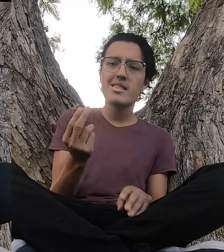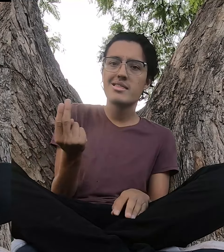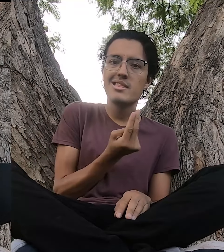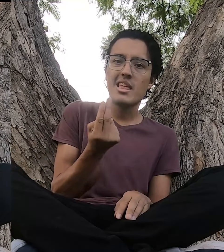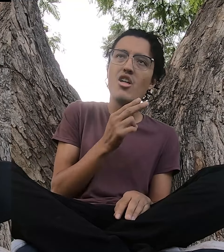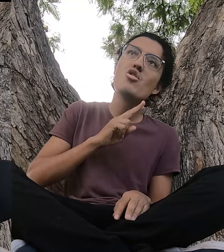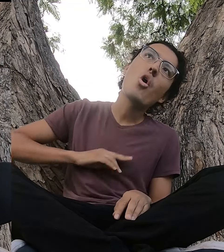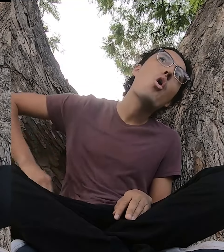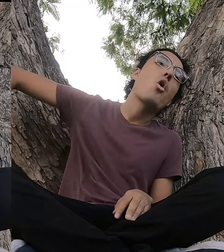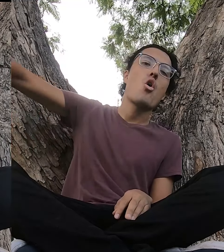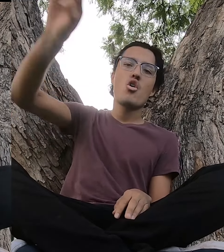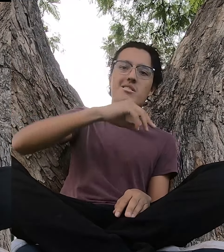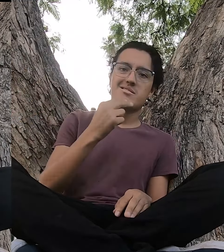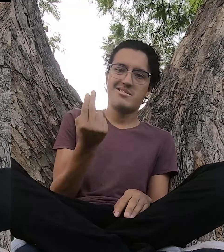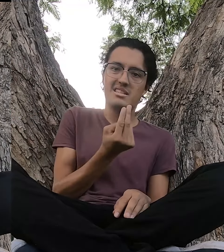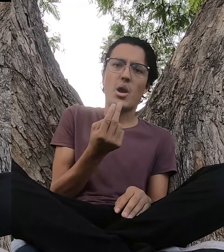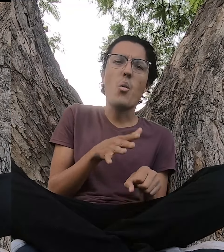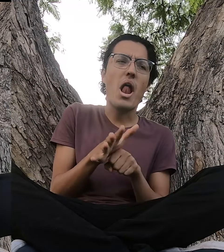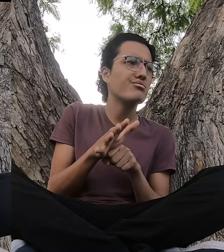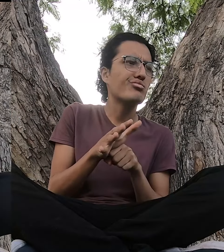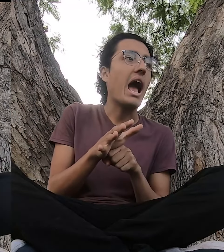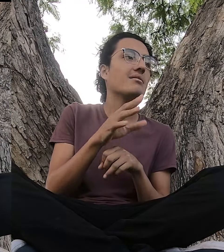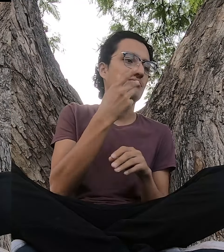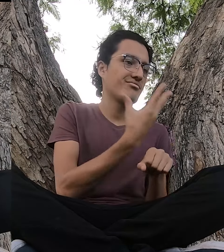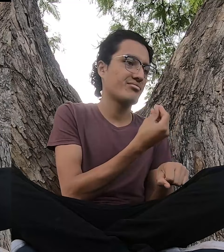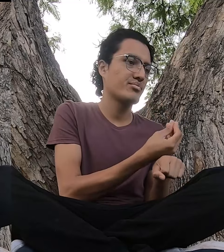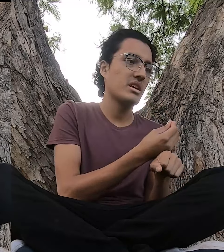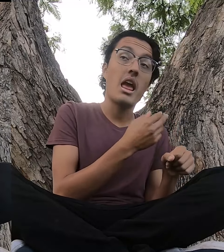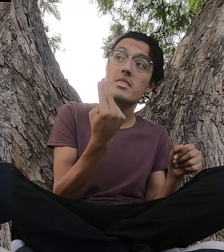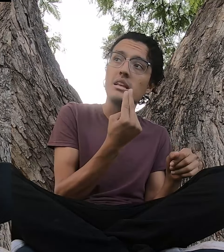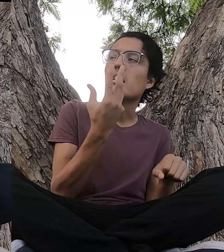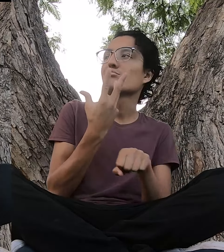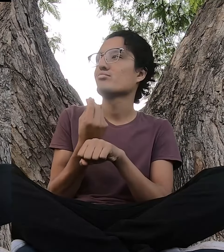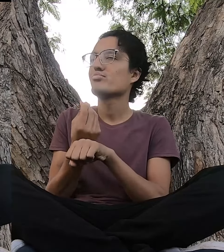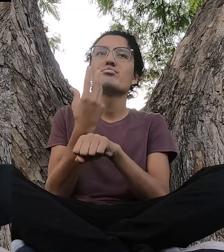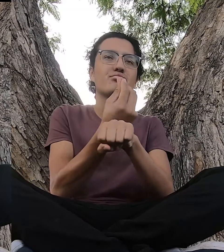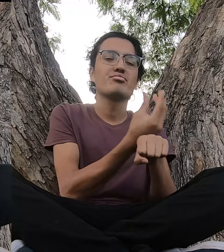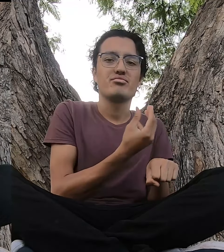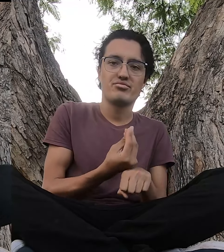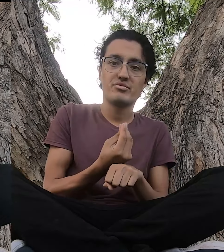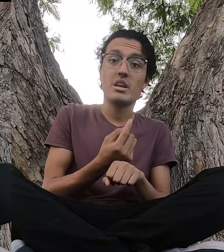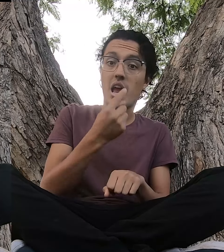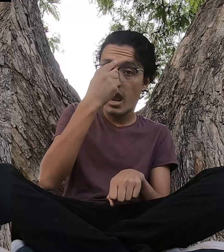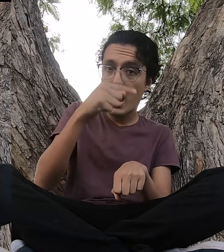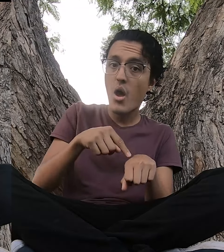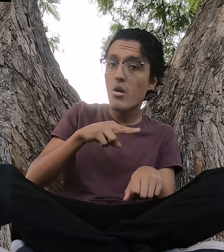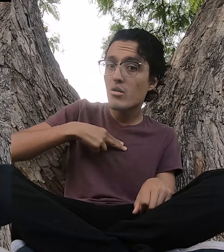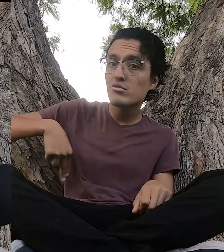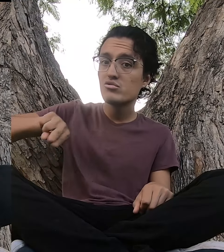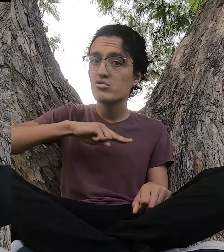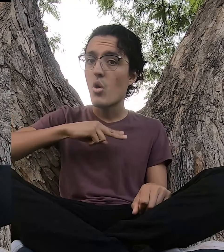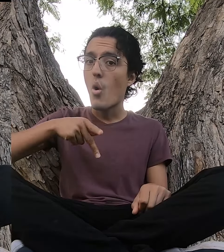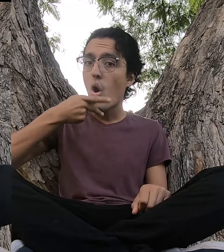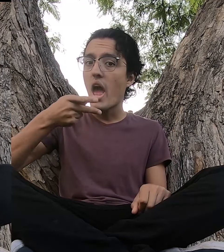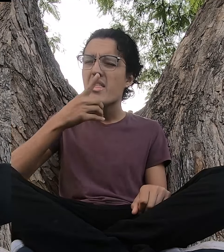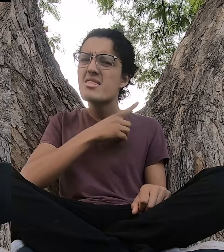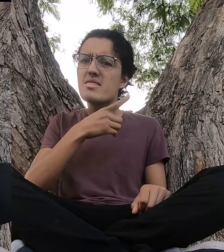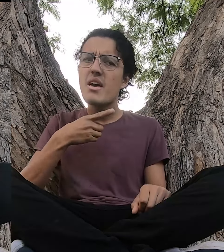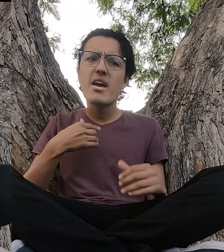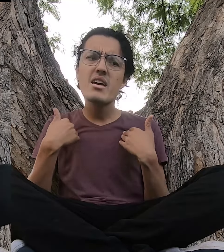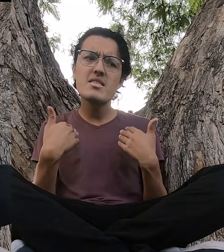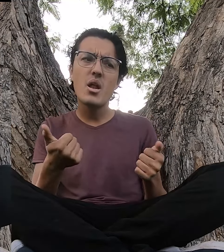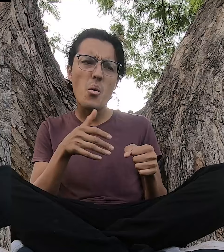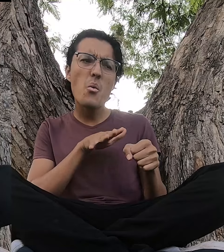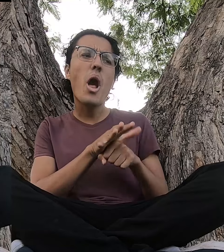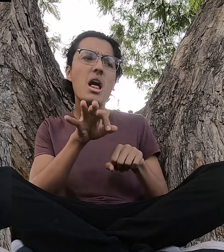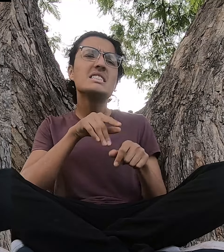con base en las necesidades que todos hemos tenido. En este caso, creo que ahora nos toca a nosotros poder entender qué